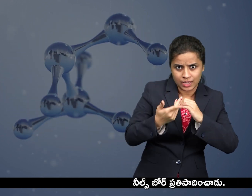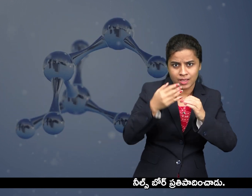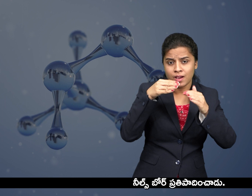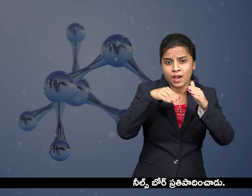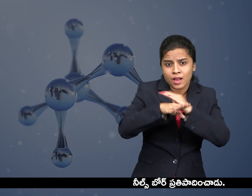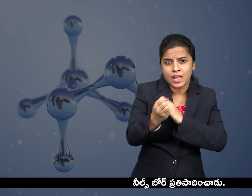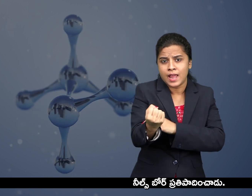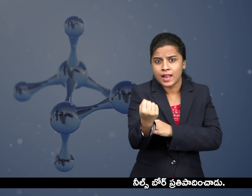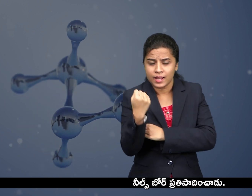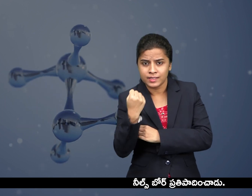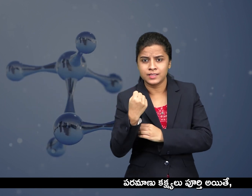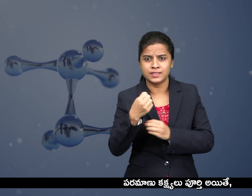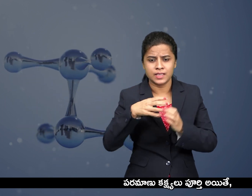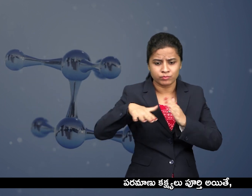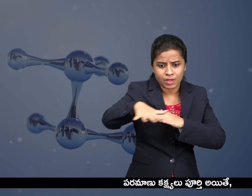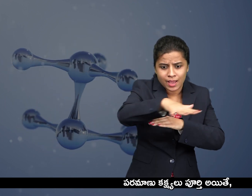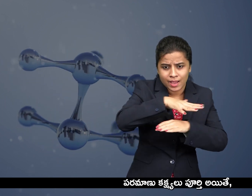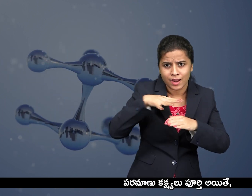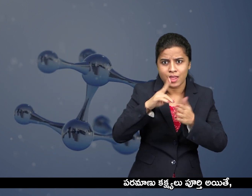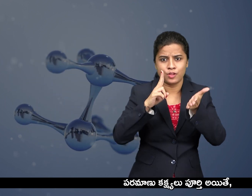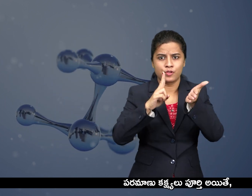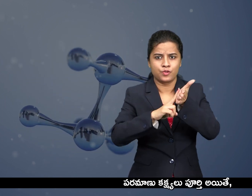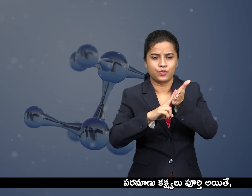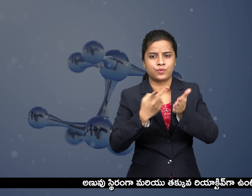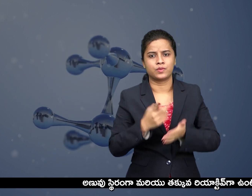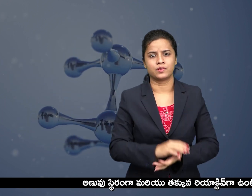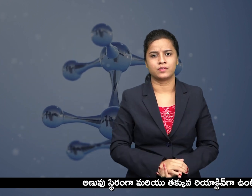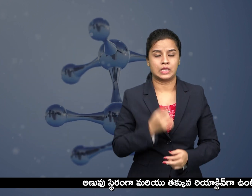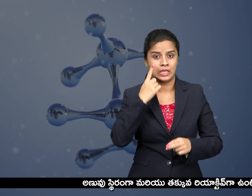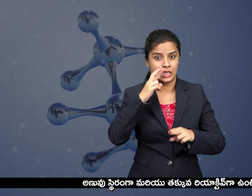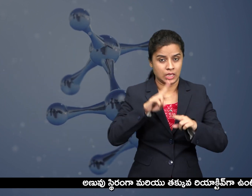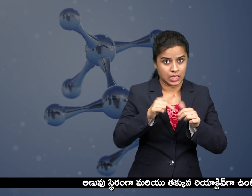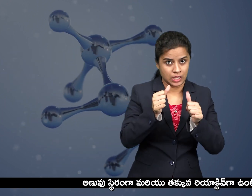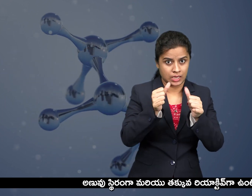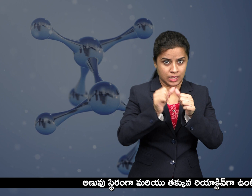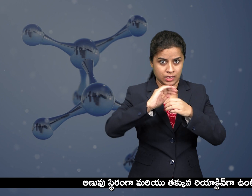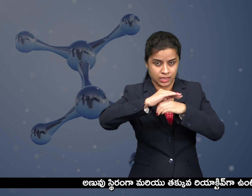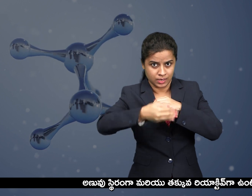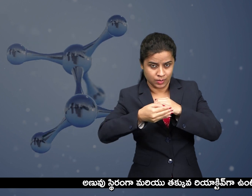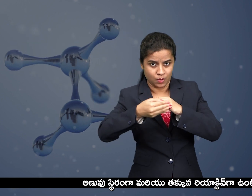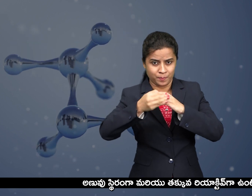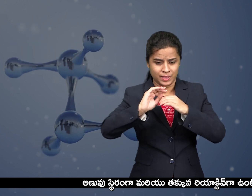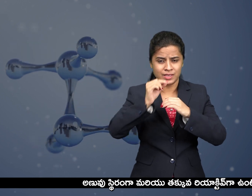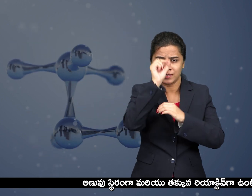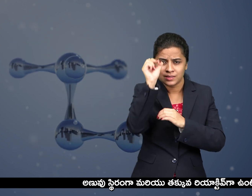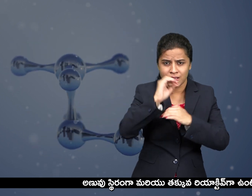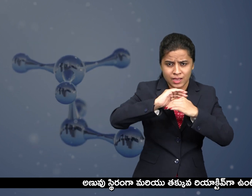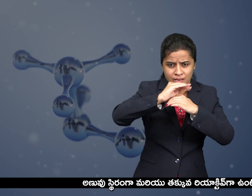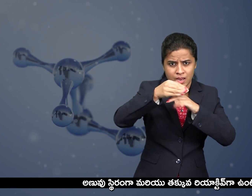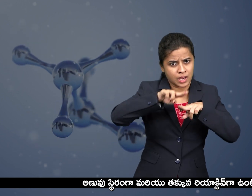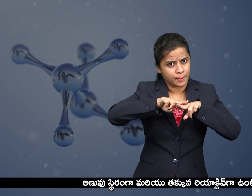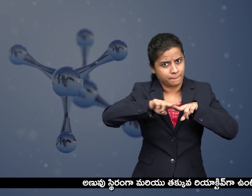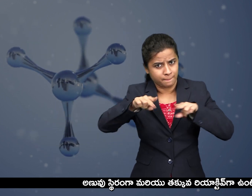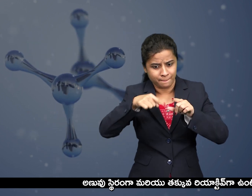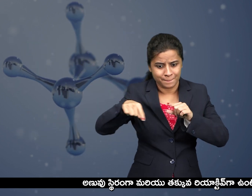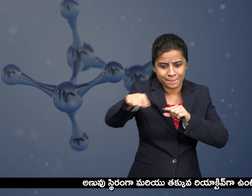బోర్ ప్రతిపాదించాడు. పరమాణు కక్షలు పూర్తి అయితే అణువు స్థిరంగా మరియు తక్కువ రియాక్టివ్గా ఉంటుంది.